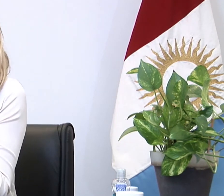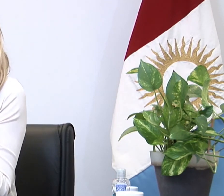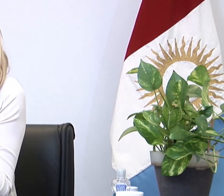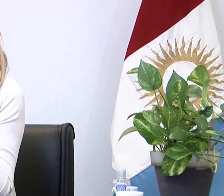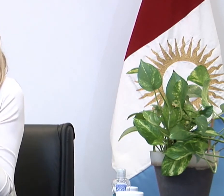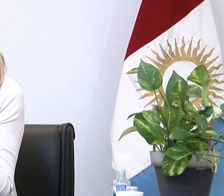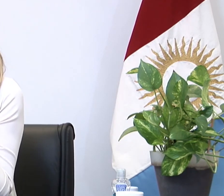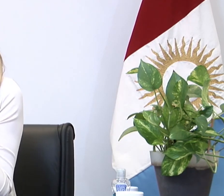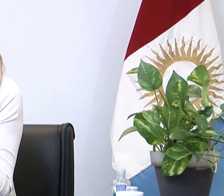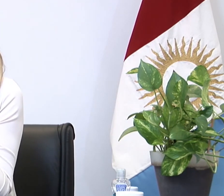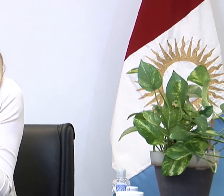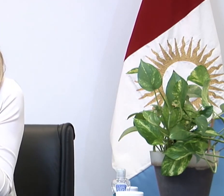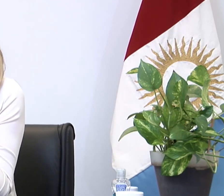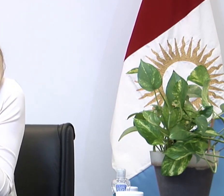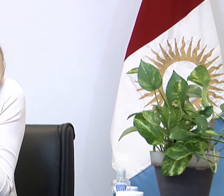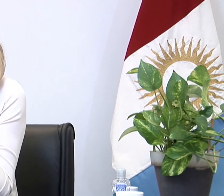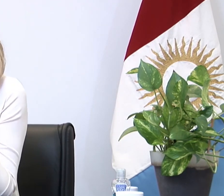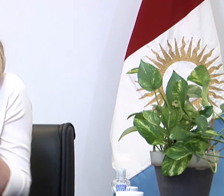17:56 como cierre de la jornada de hoy.